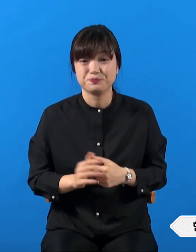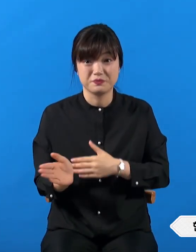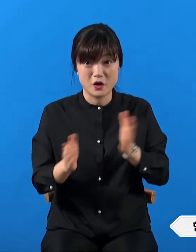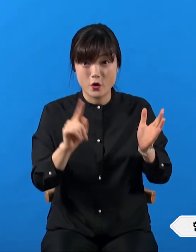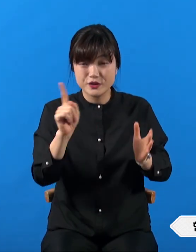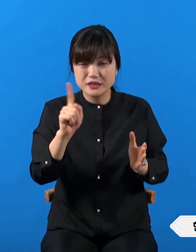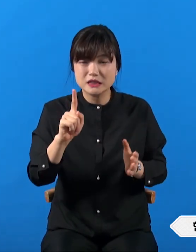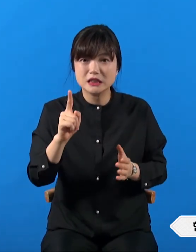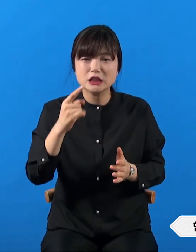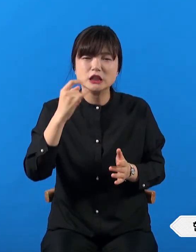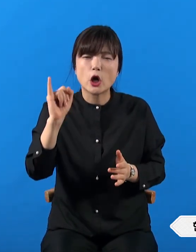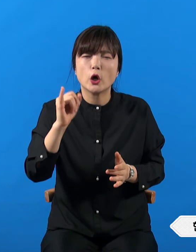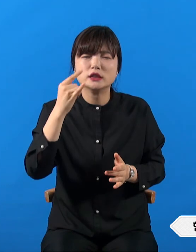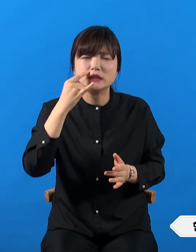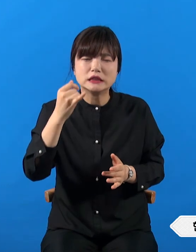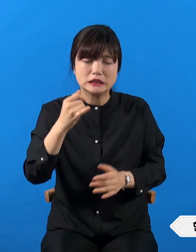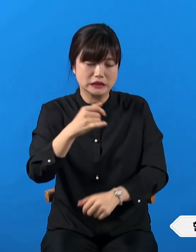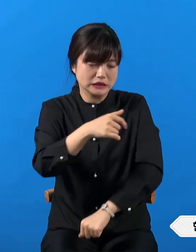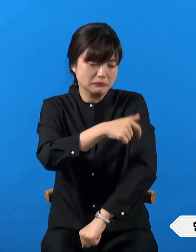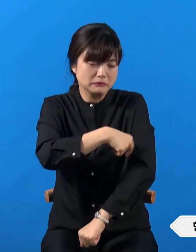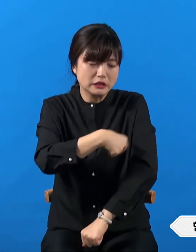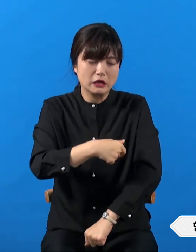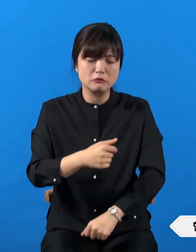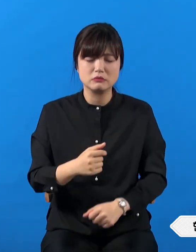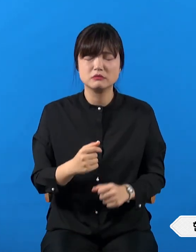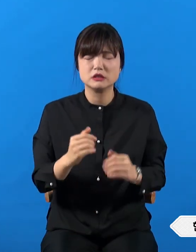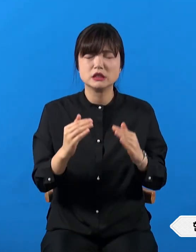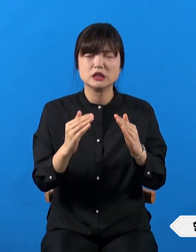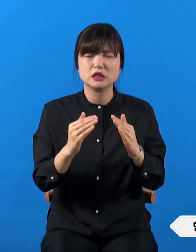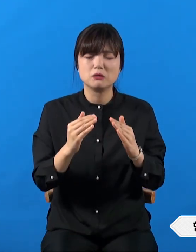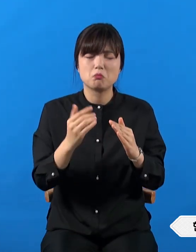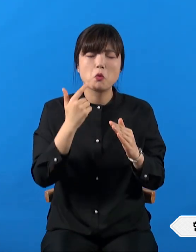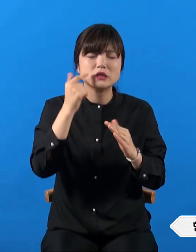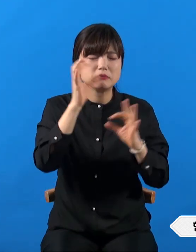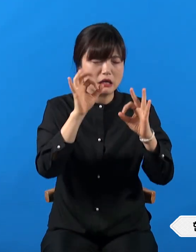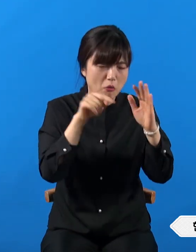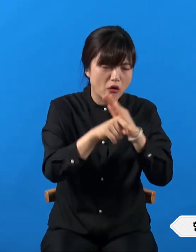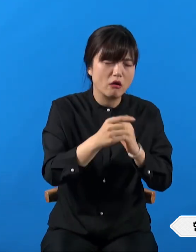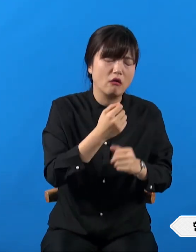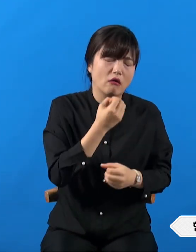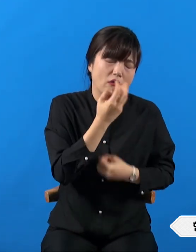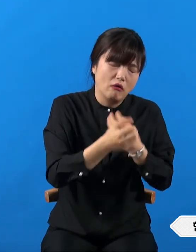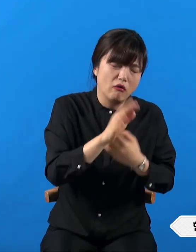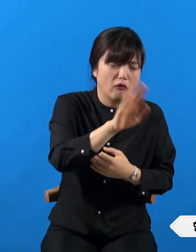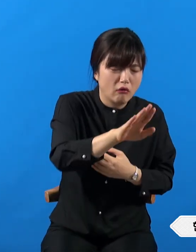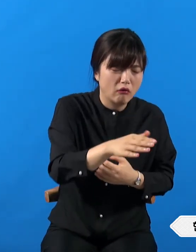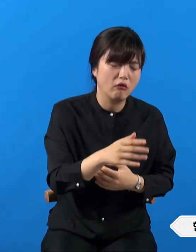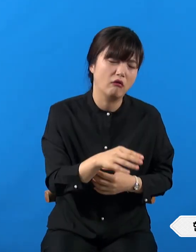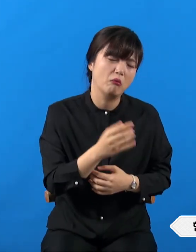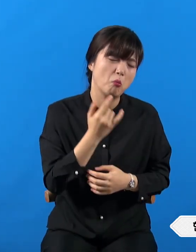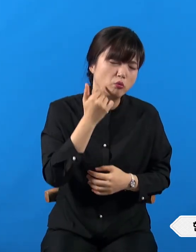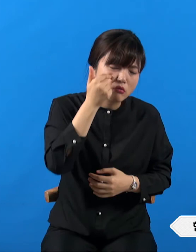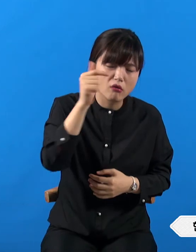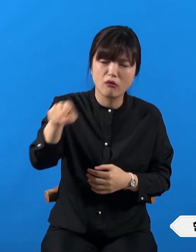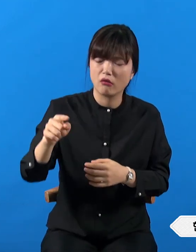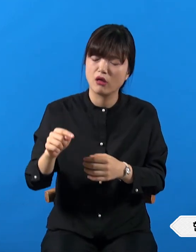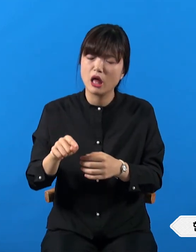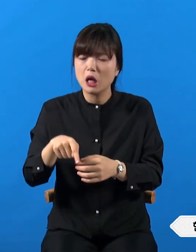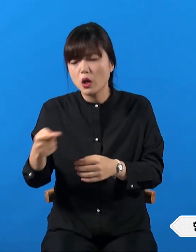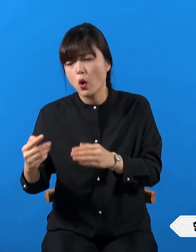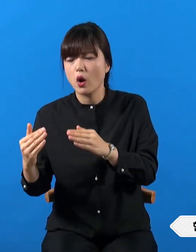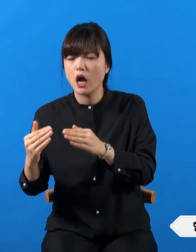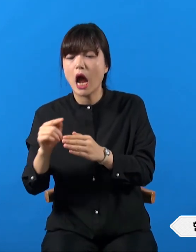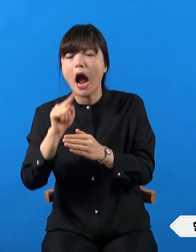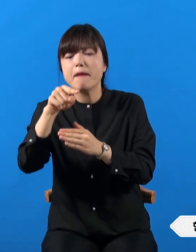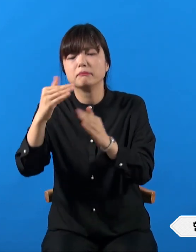한 여집사님이 목사를 찾아와서 하소연을 합니다. 목사님, 글쎄 우리 앞집에 사는 박 집사가 제